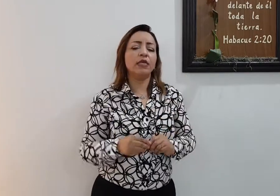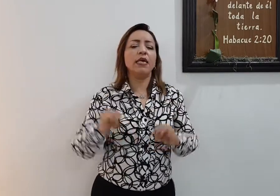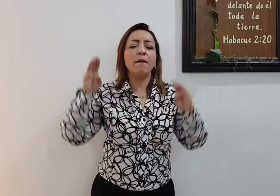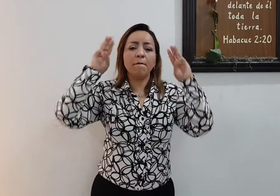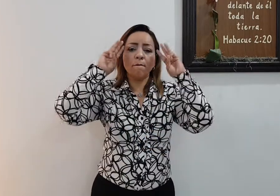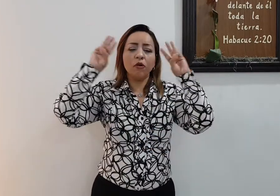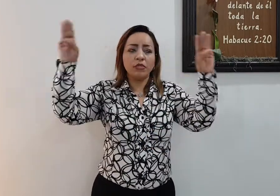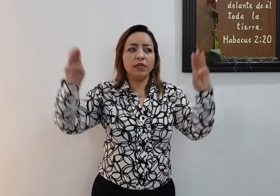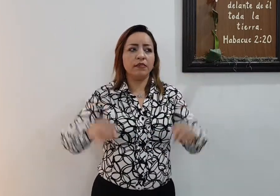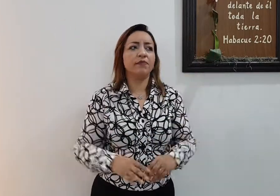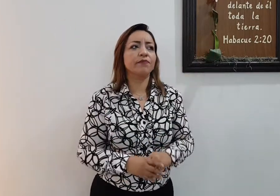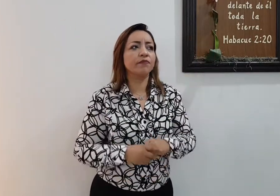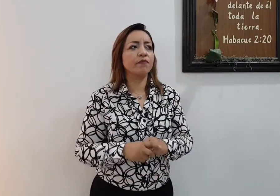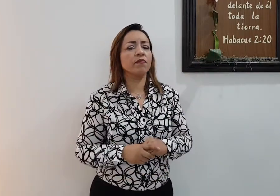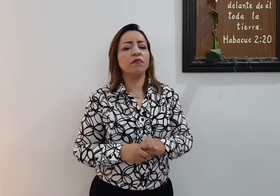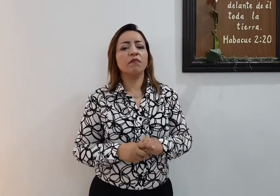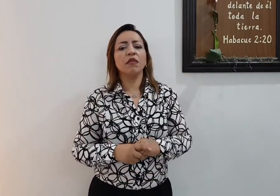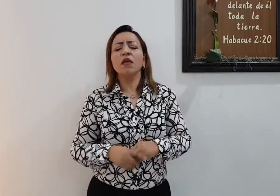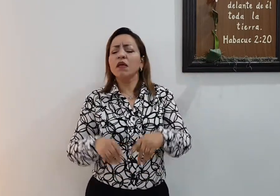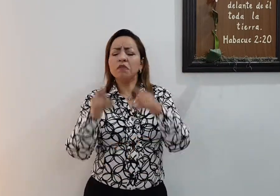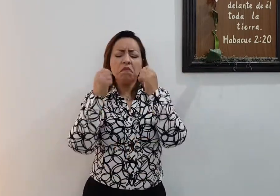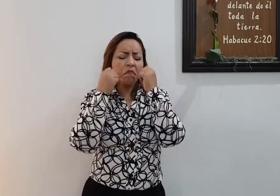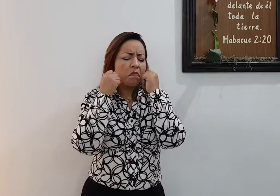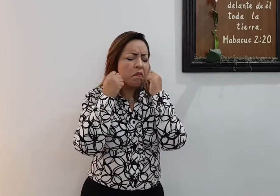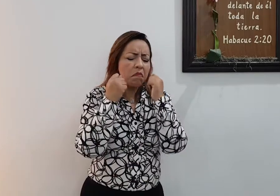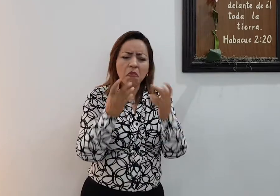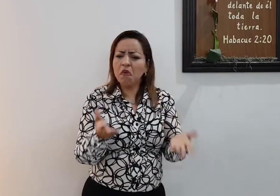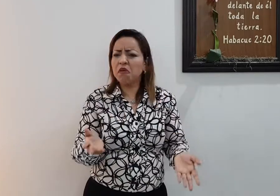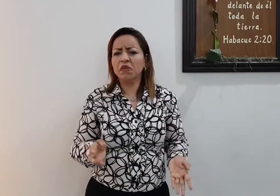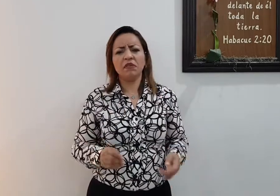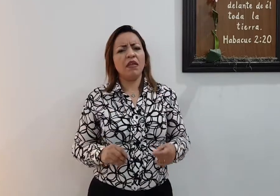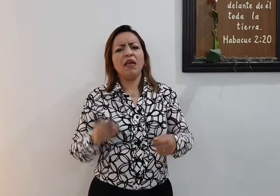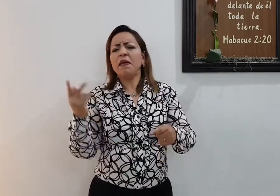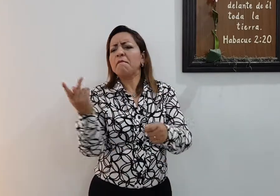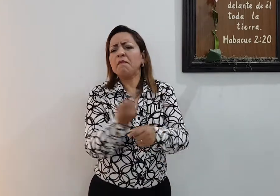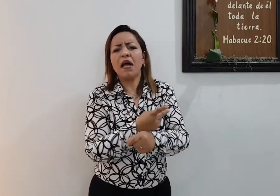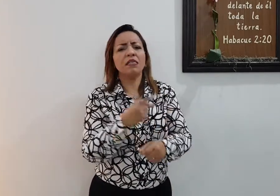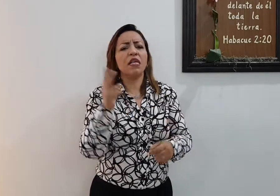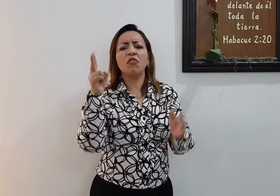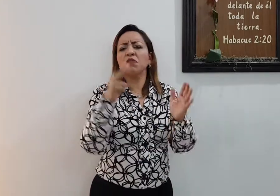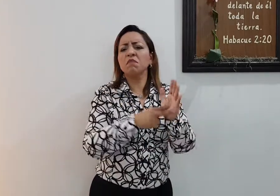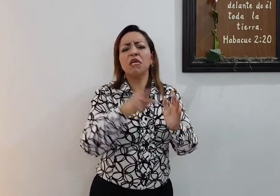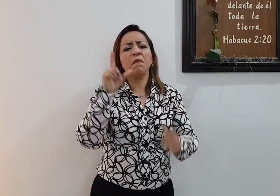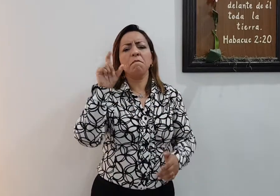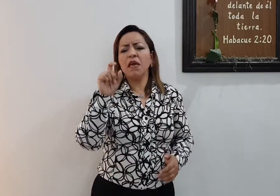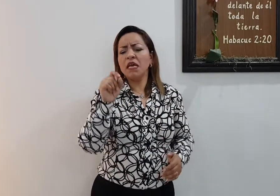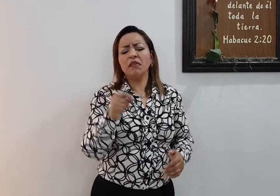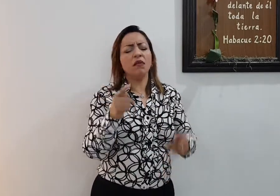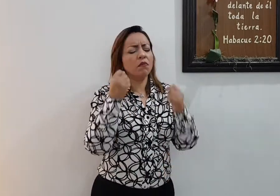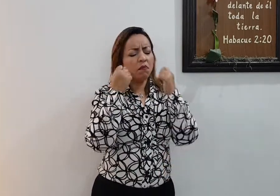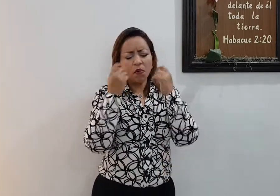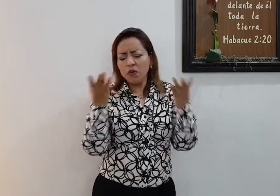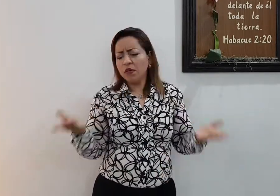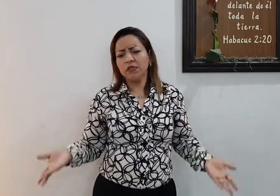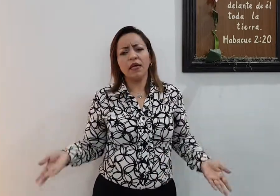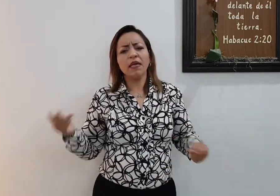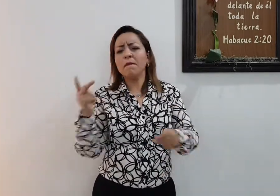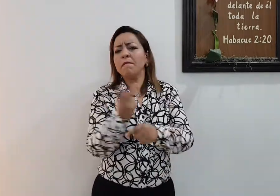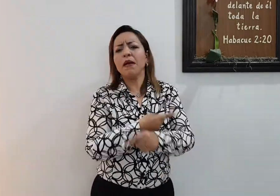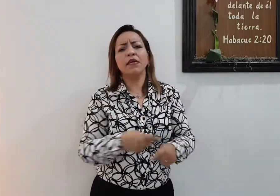Muy bien. No importa qué suceda en el transcurso de este año. Estamos iniciando el 2020, hermano, porque el